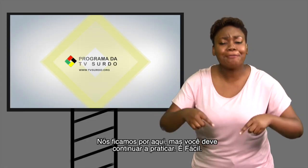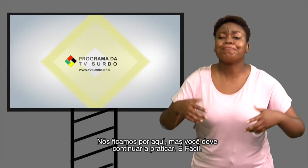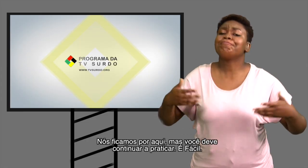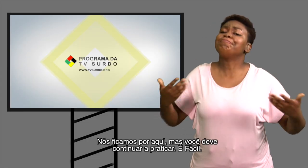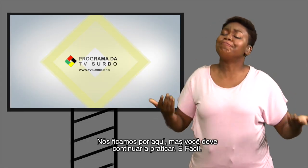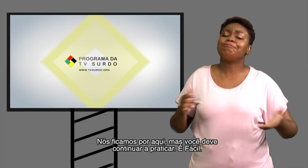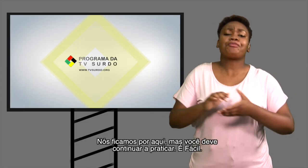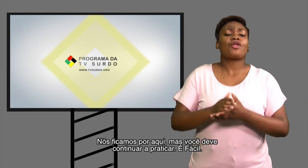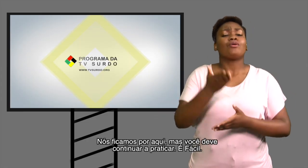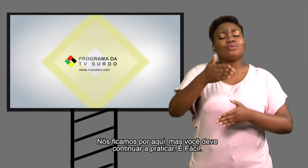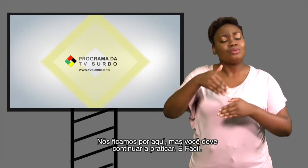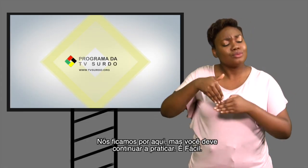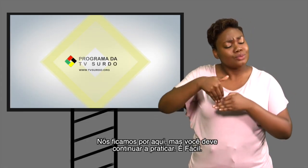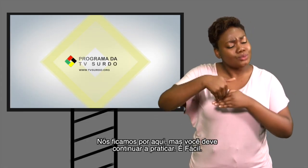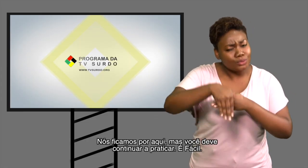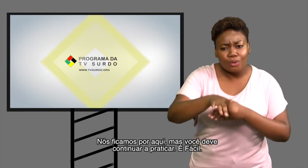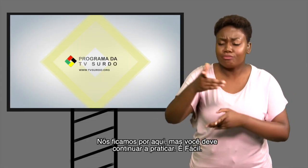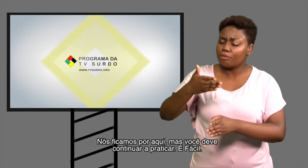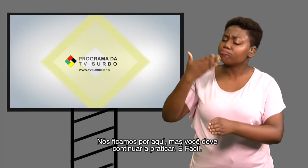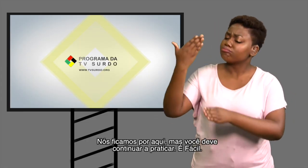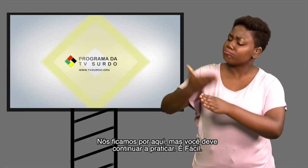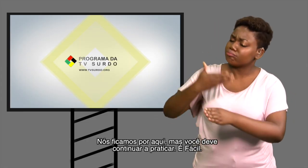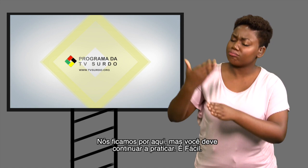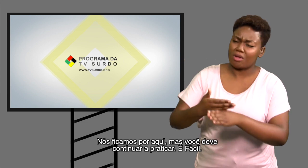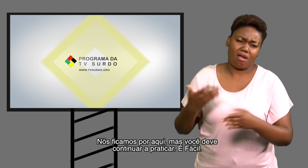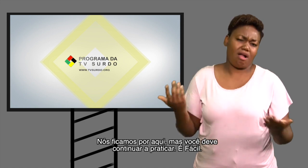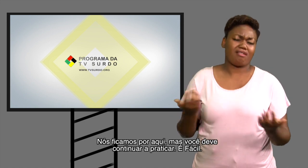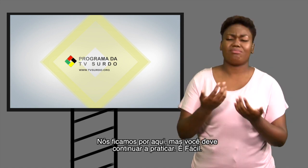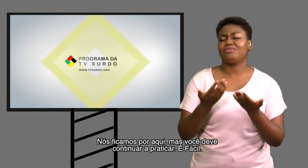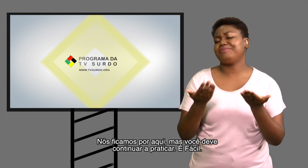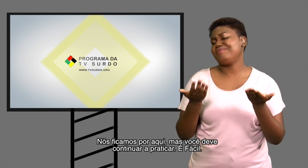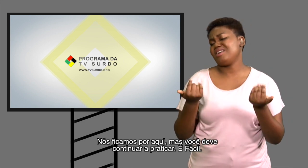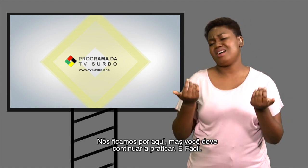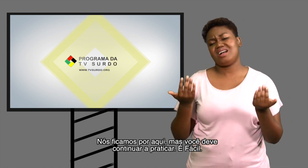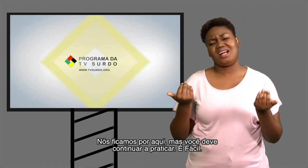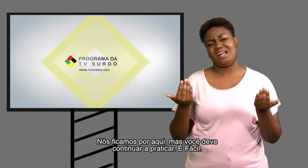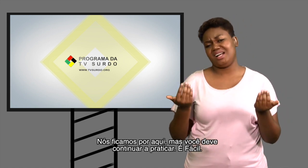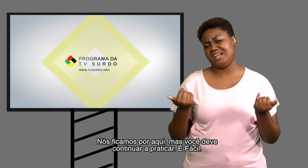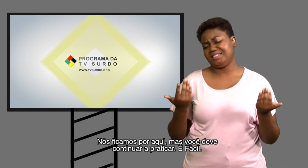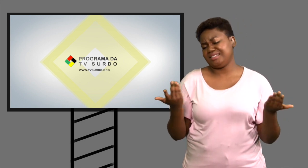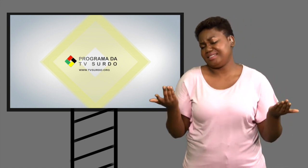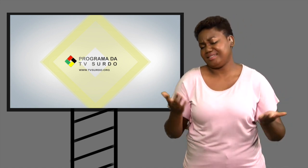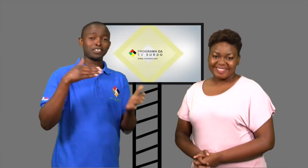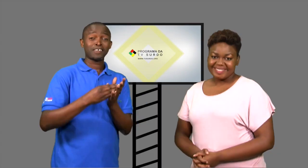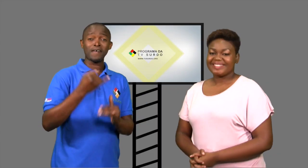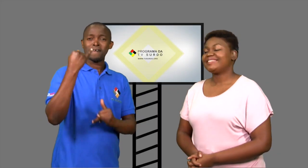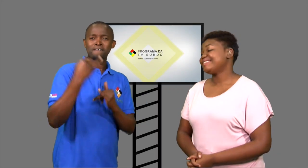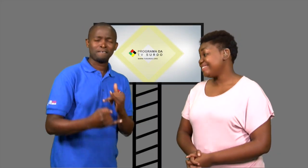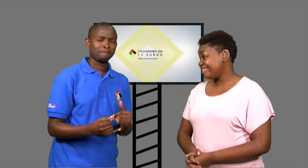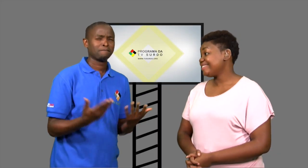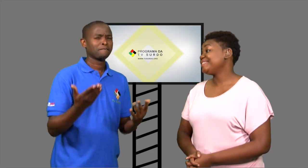Nós ficamos por aqui, mas você deve continuar a praticar. É fácil.